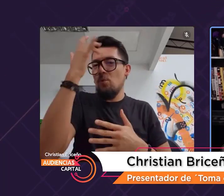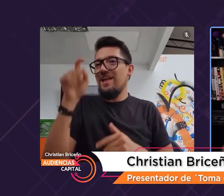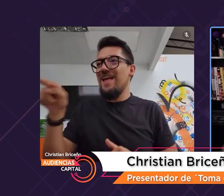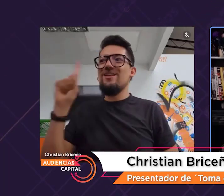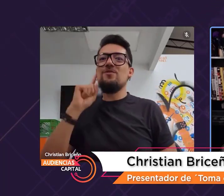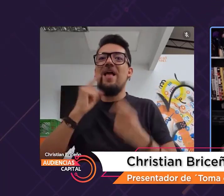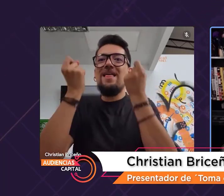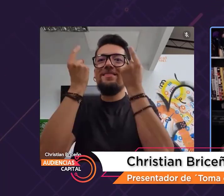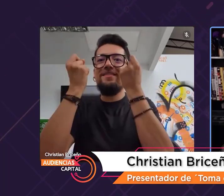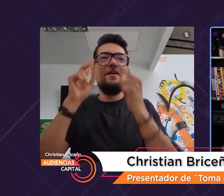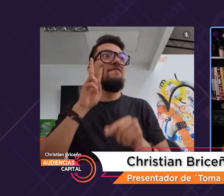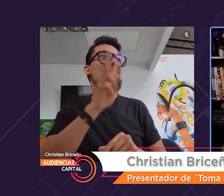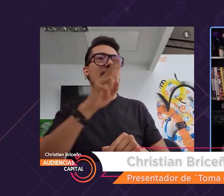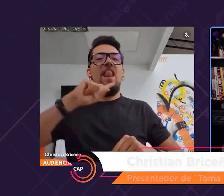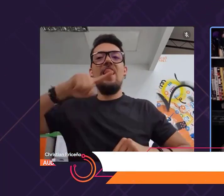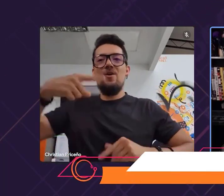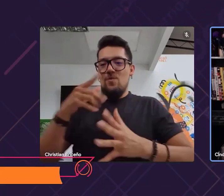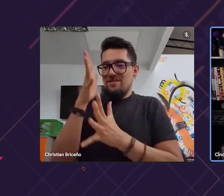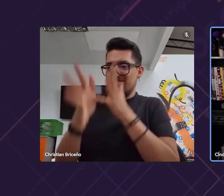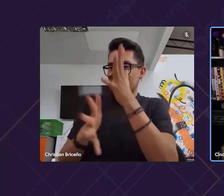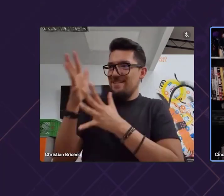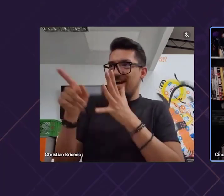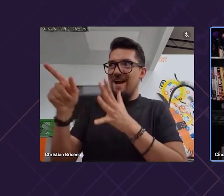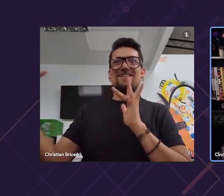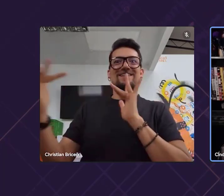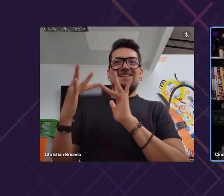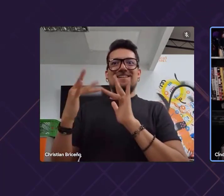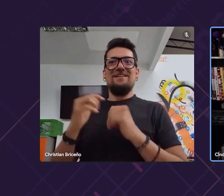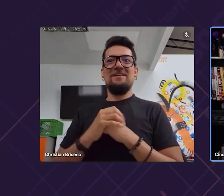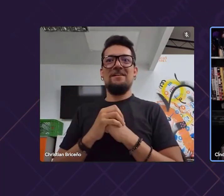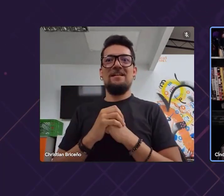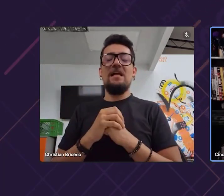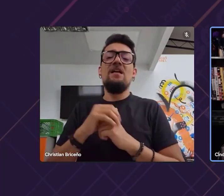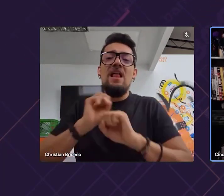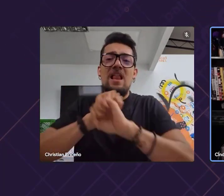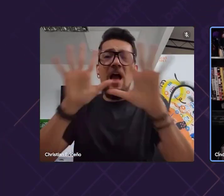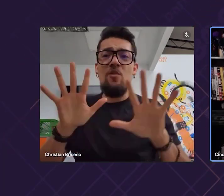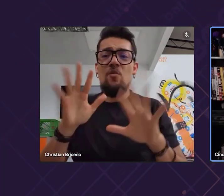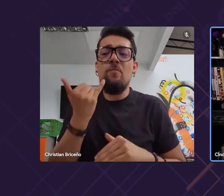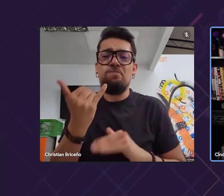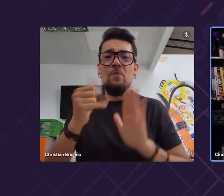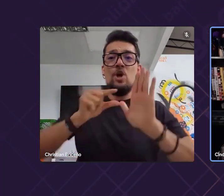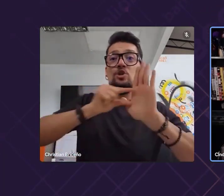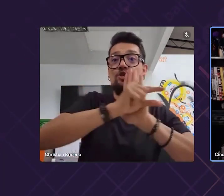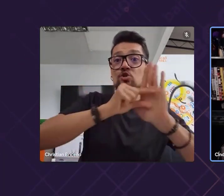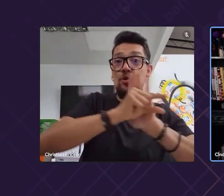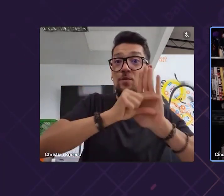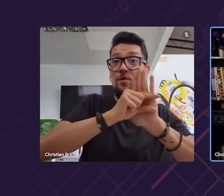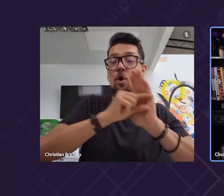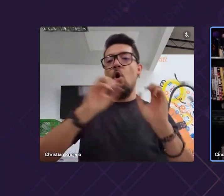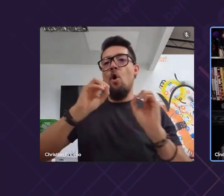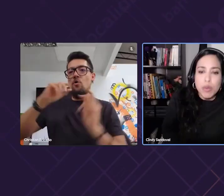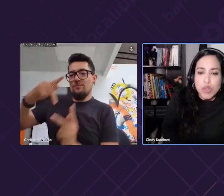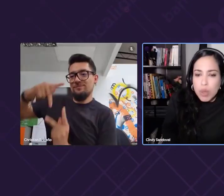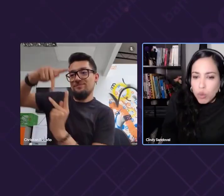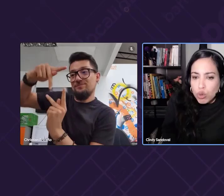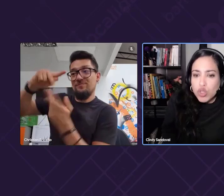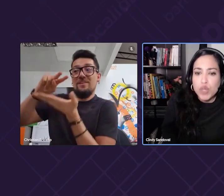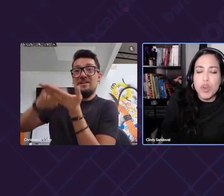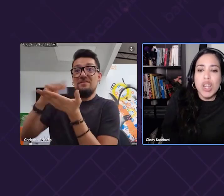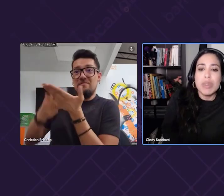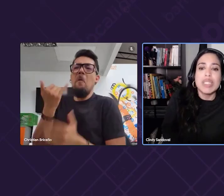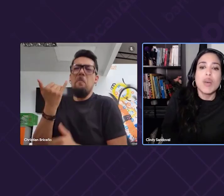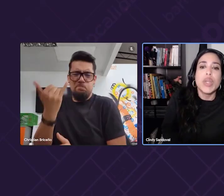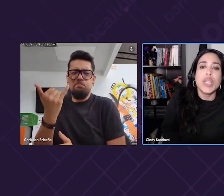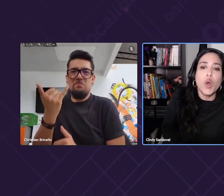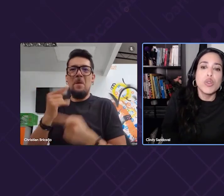persona sorda. ¿Qué pasa? Porque obviamente las personas sordas, su primera lengua es la lengua de señas. Sabemos que